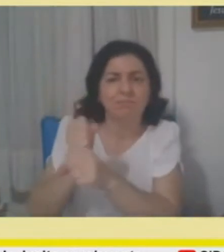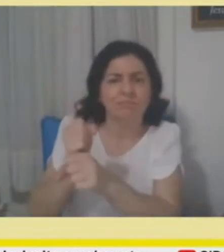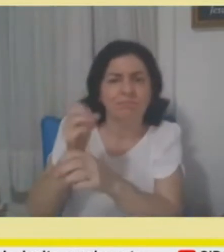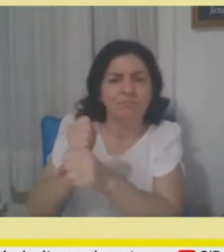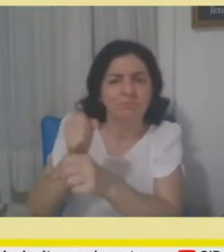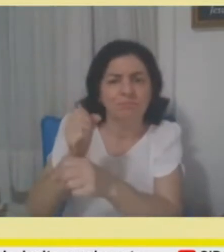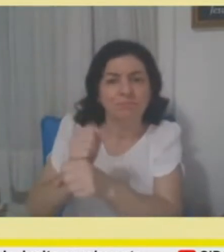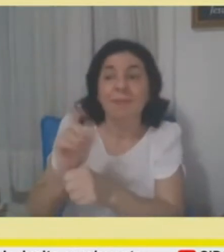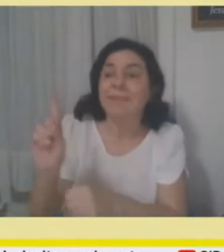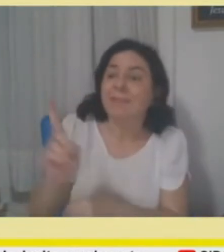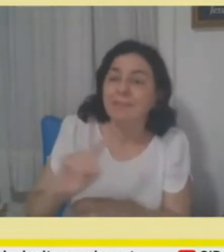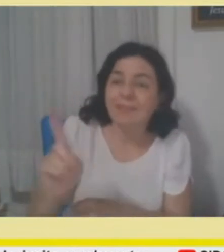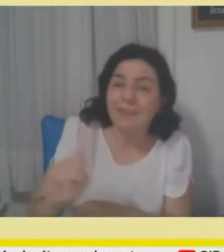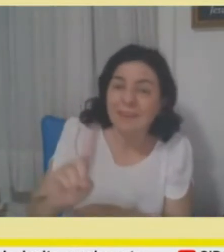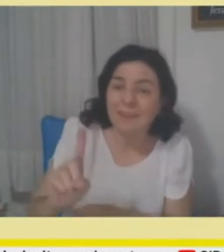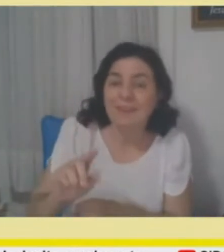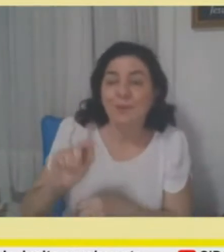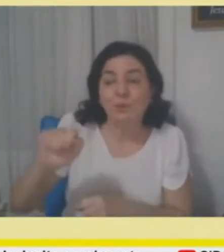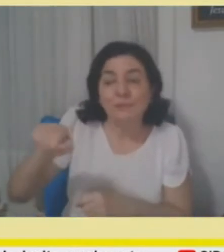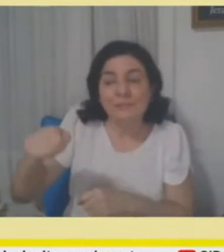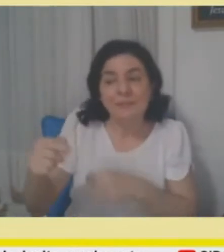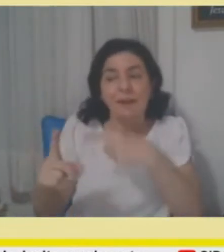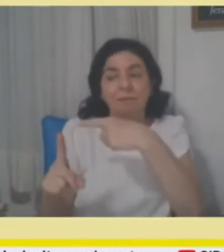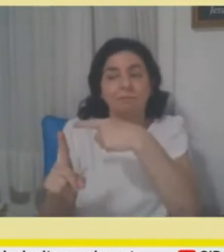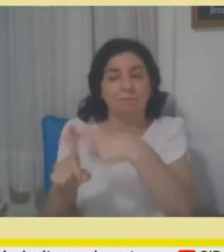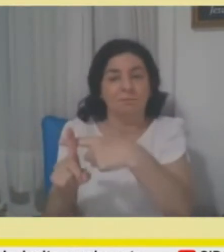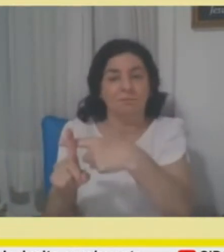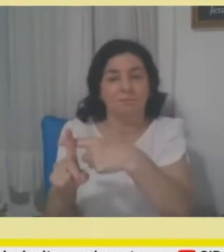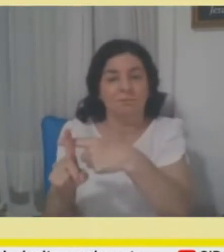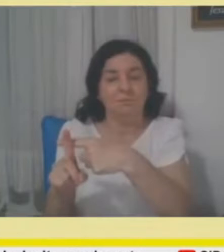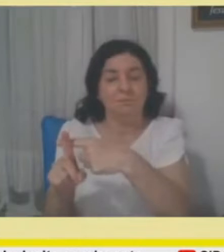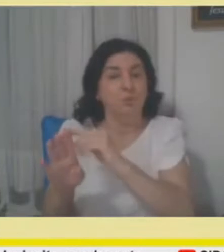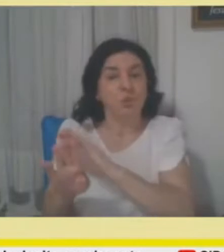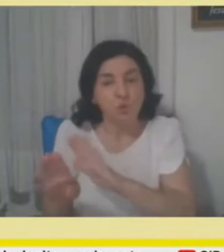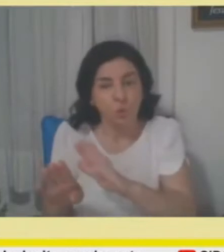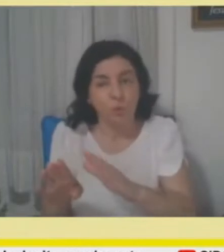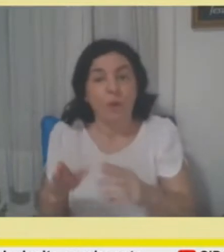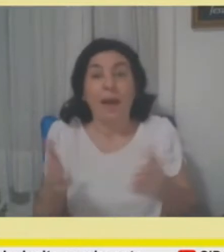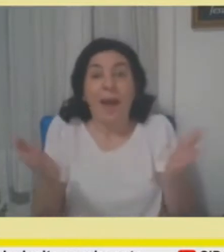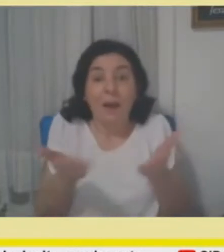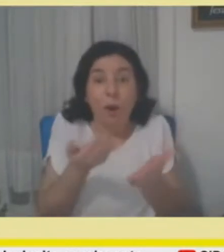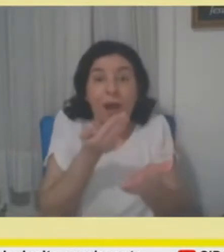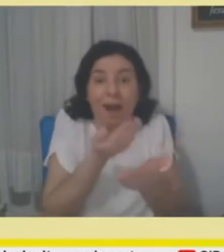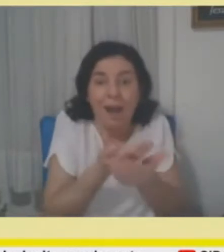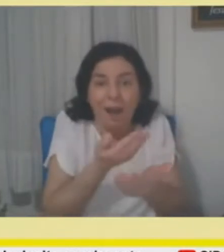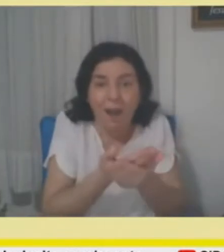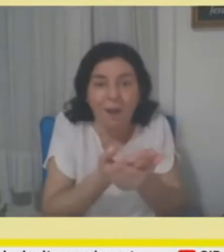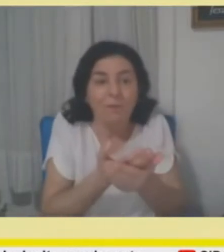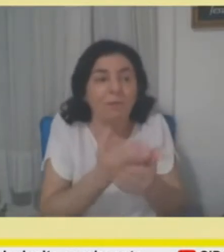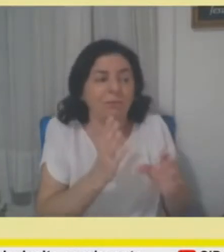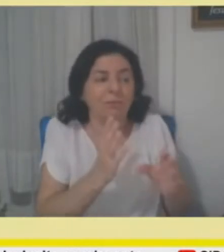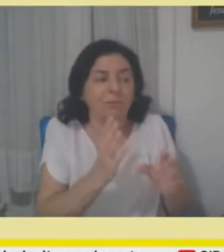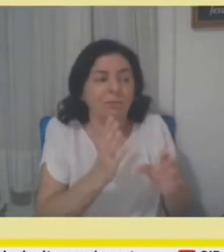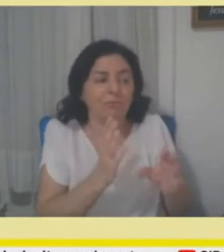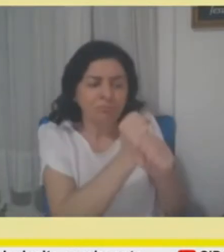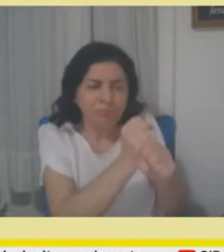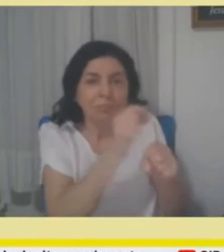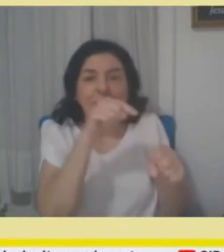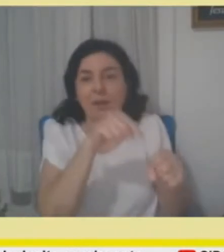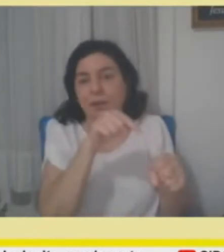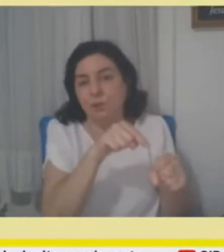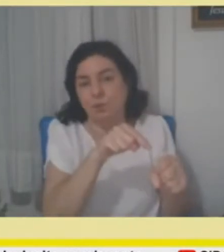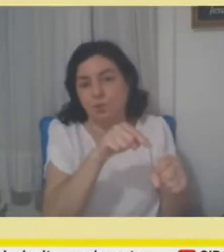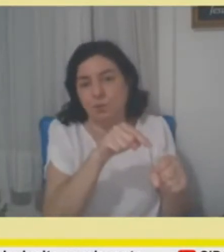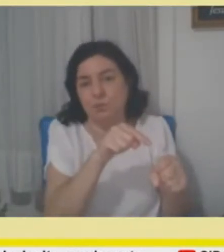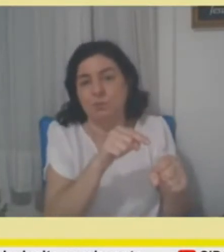mais clara o que é para ser feito. Porque se fizer assim soma, ele vai pensar, ué, sempre assim?